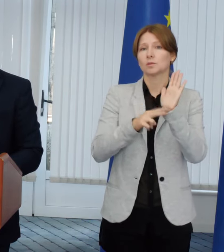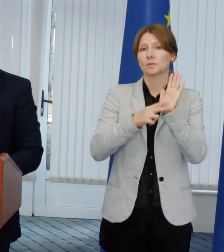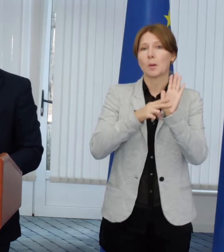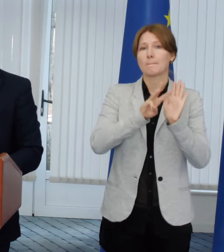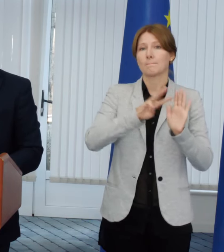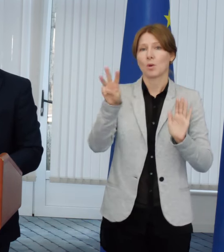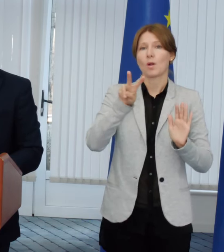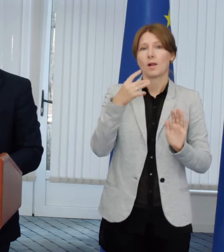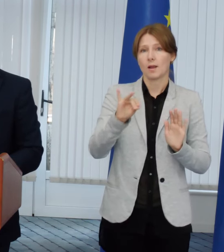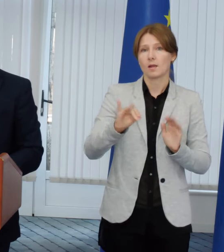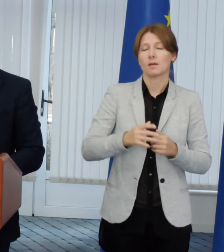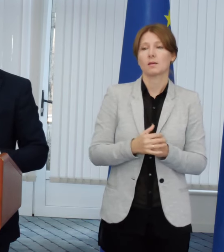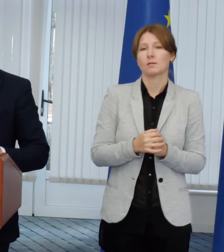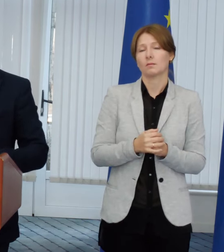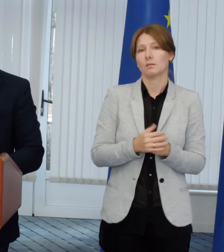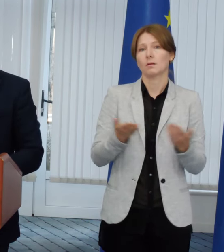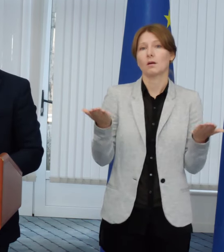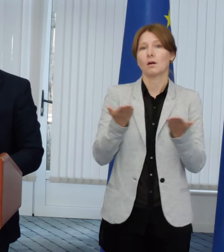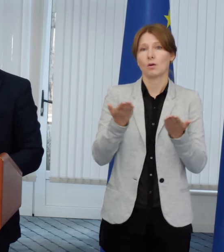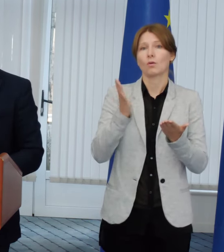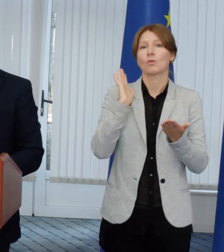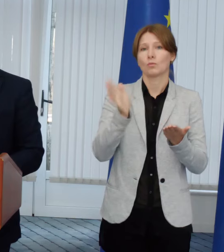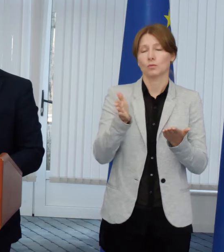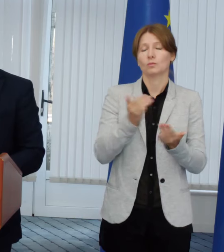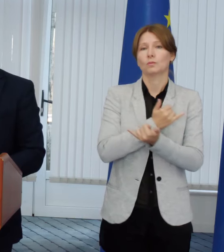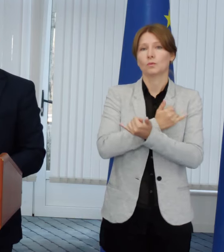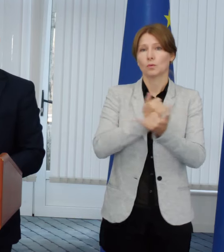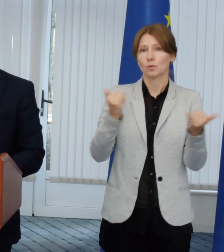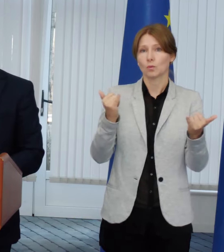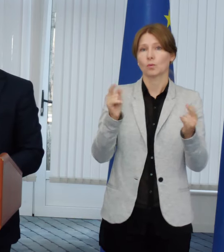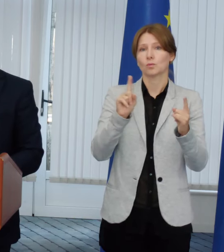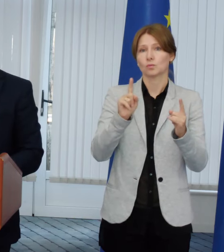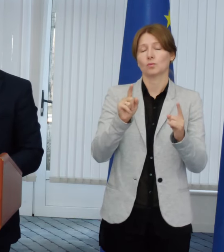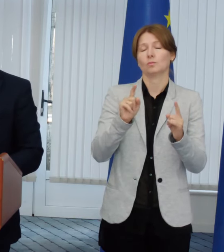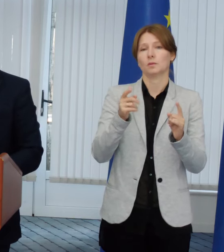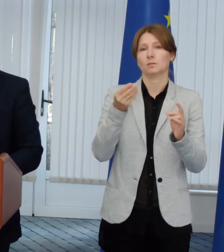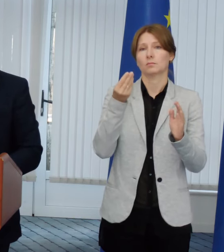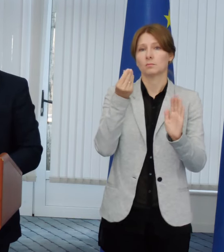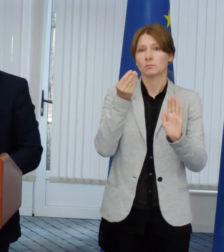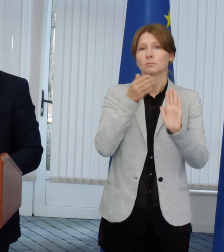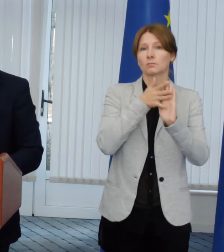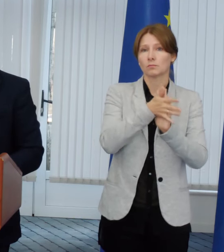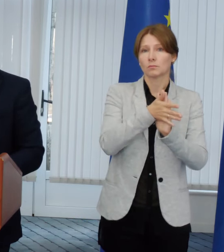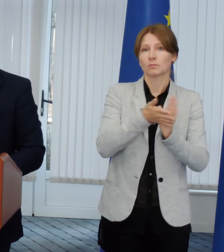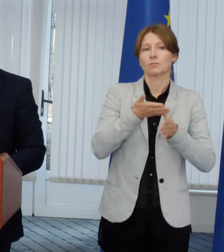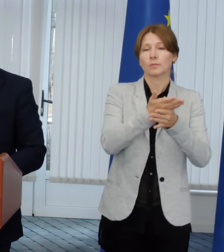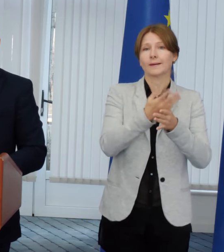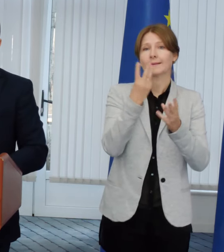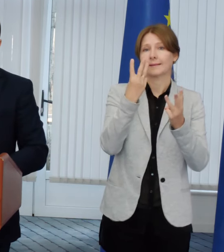de lei, pe care le vom mobiliza pentru a investi în trei tipuri de